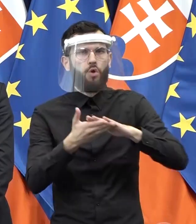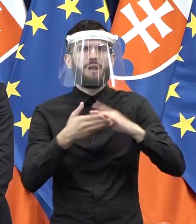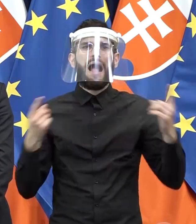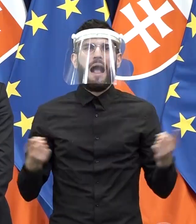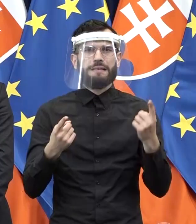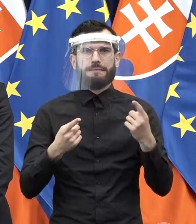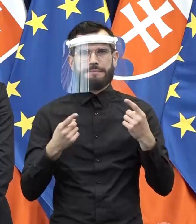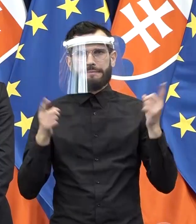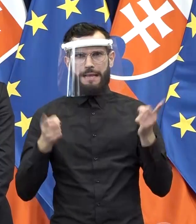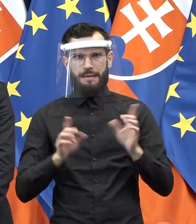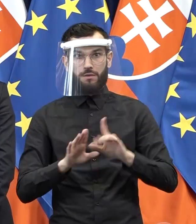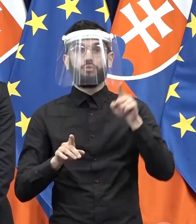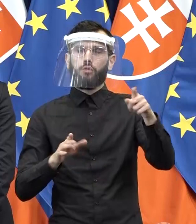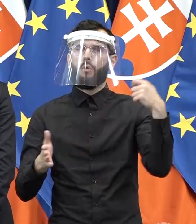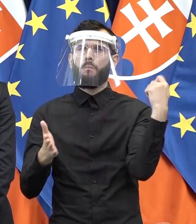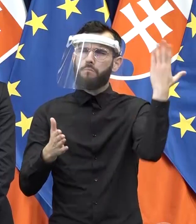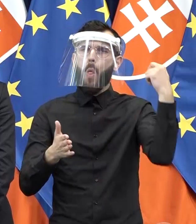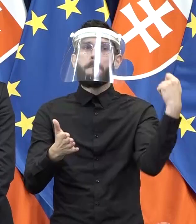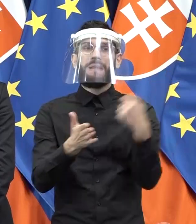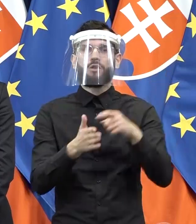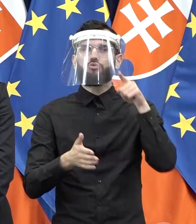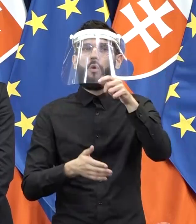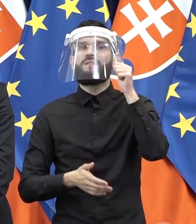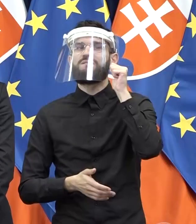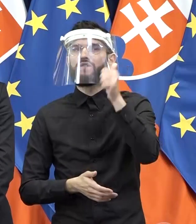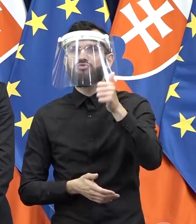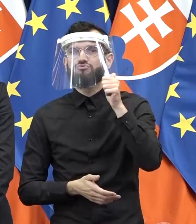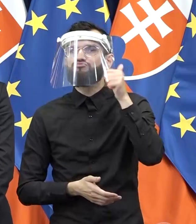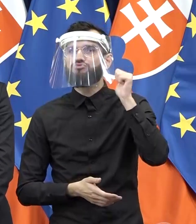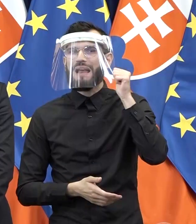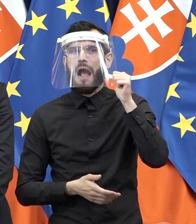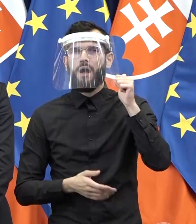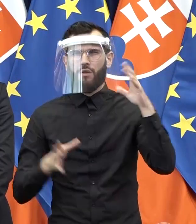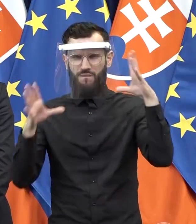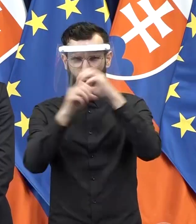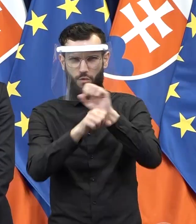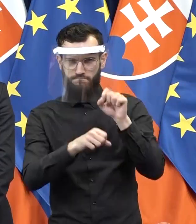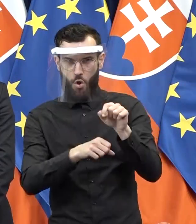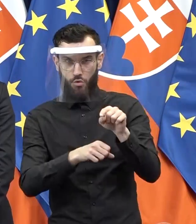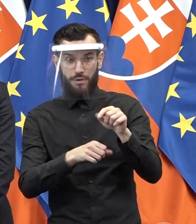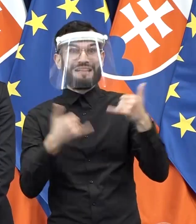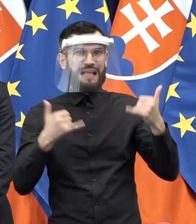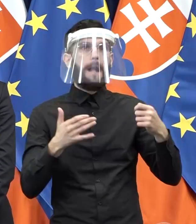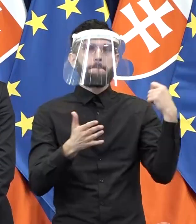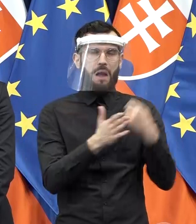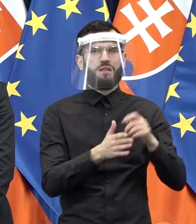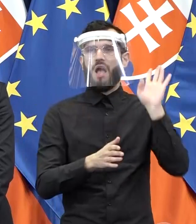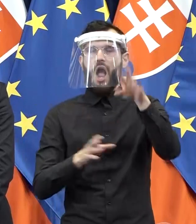povahy. Toto opatrenie platilo do včerajšej polnoci. Od dnes rána platí do odvolania.